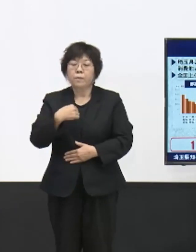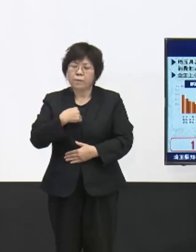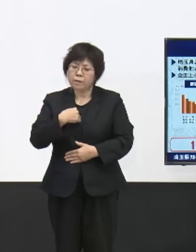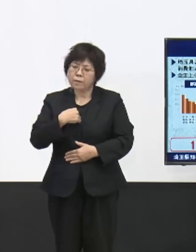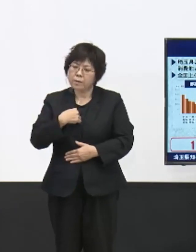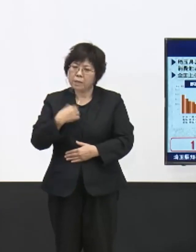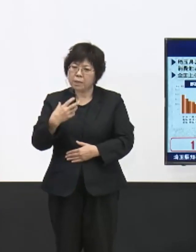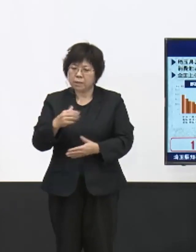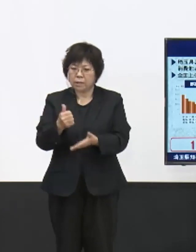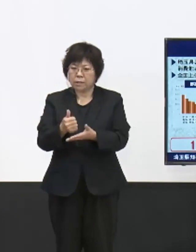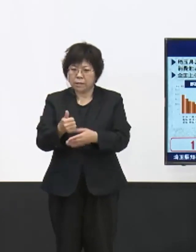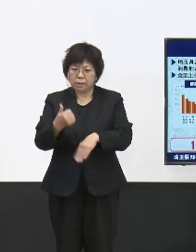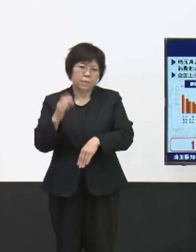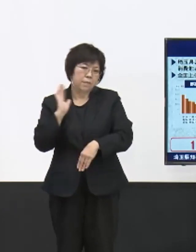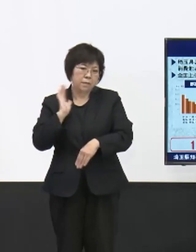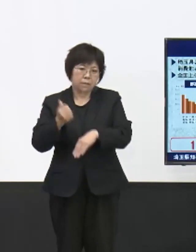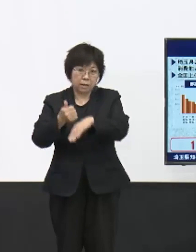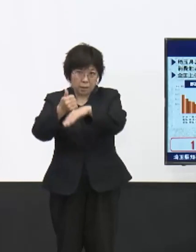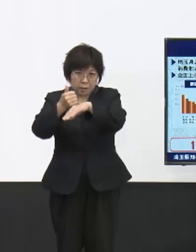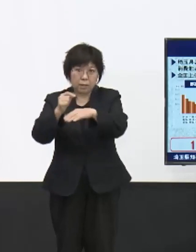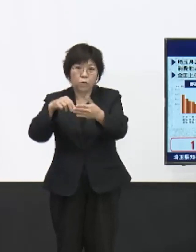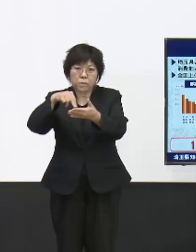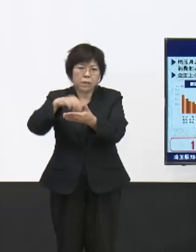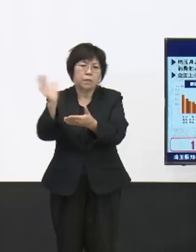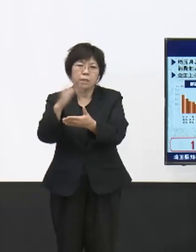個人、一個人というか、一政治家として